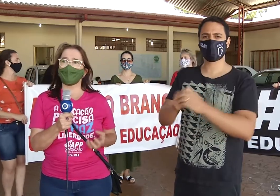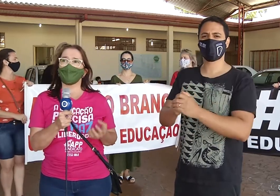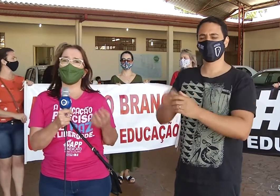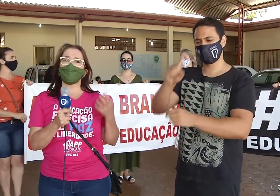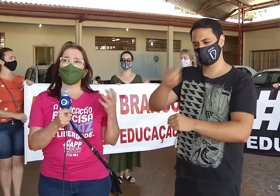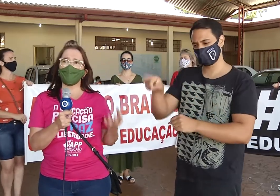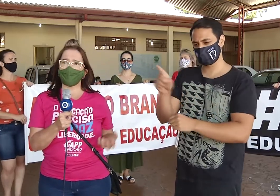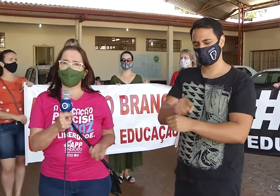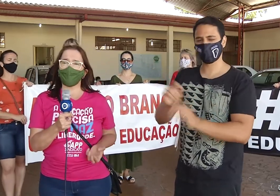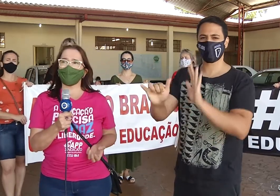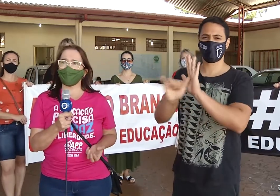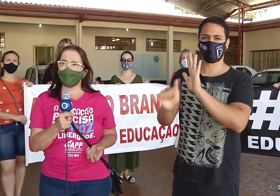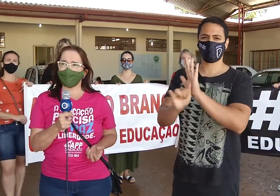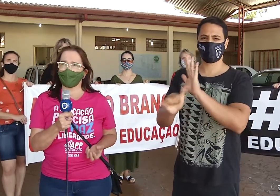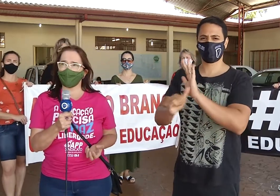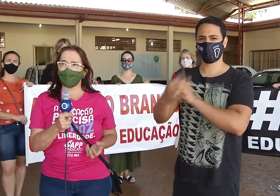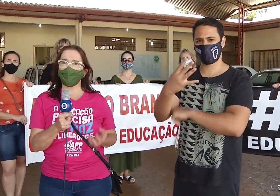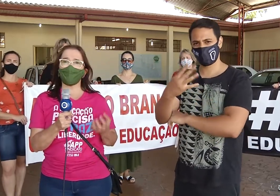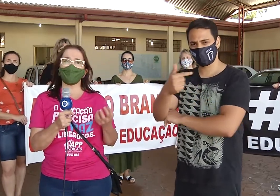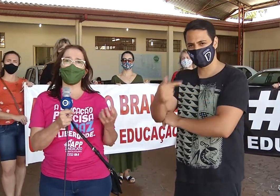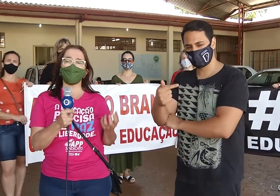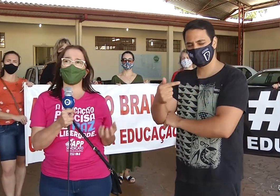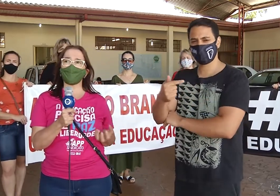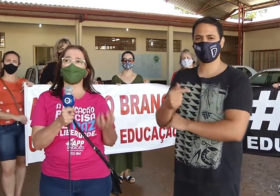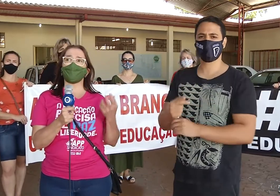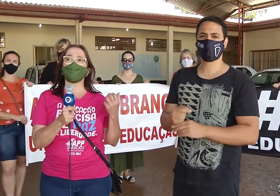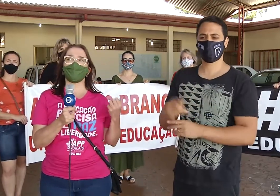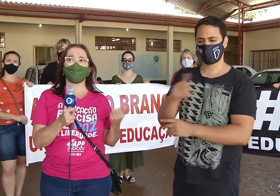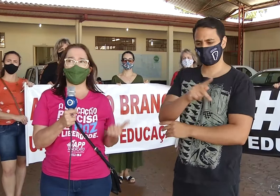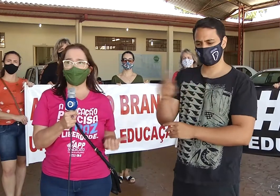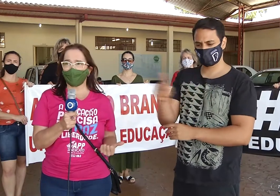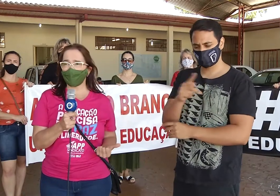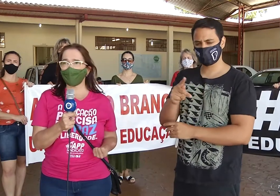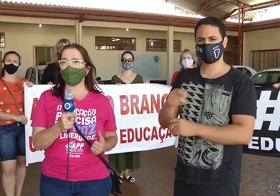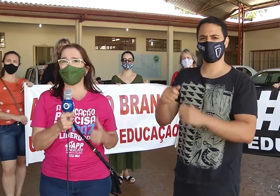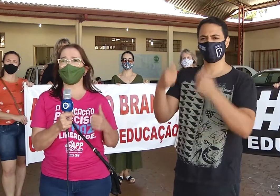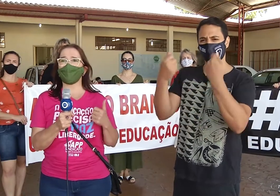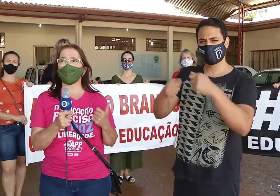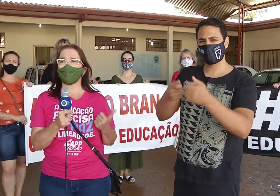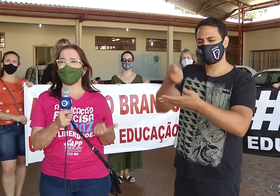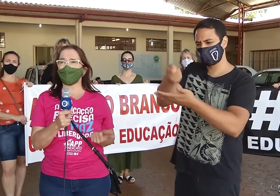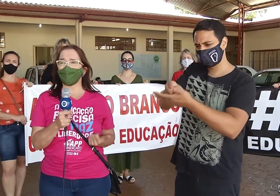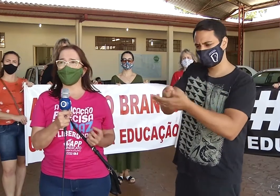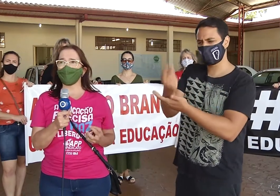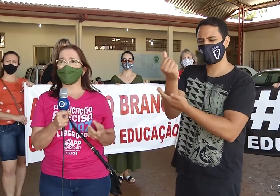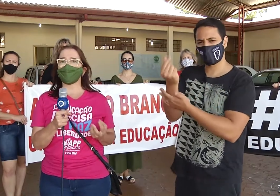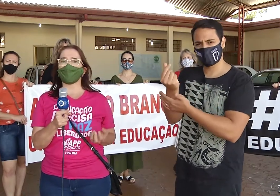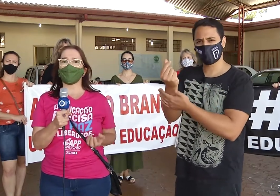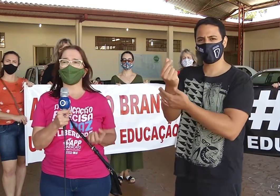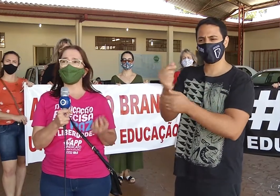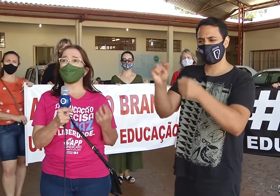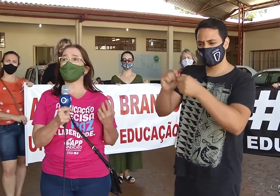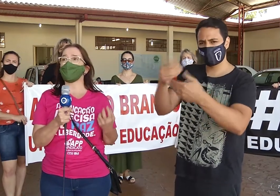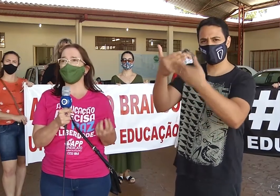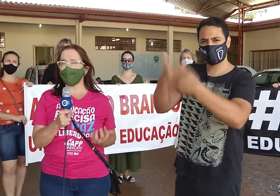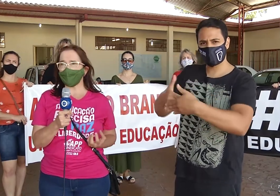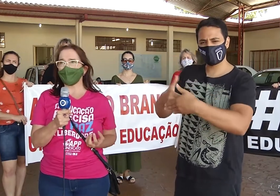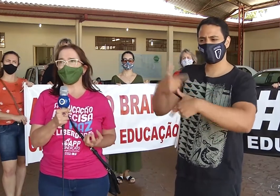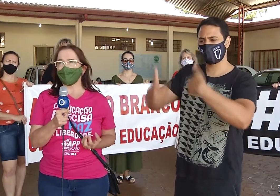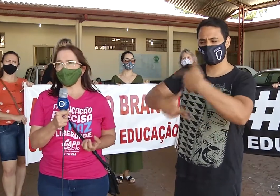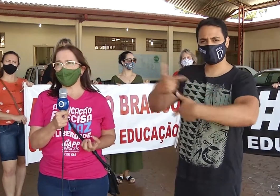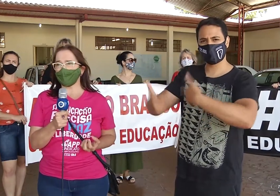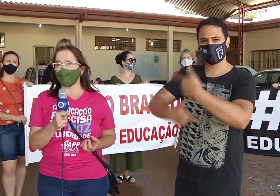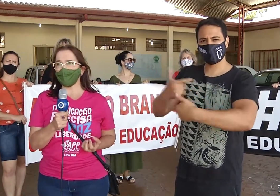revogação do edital 47, que o professor teria que pagar para realizar uma prova para trabalhar por